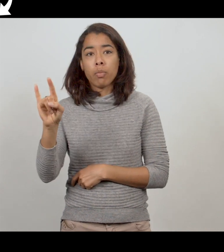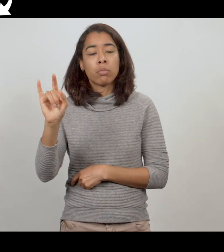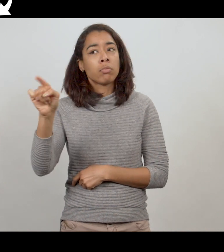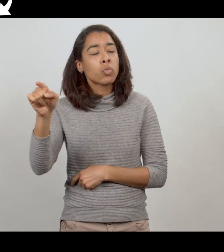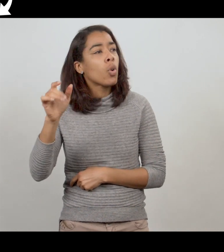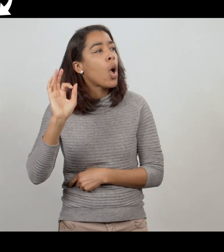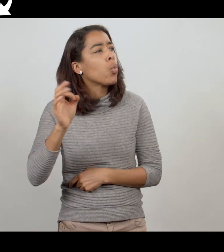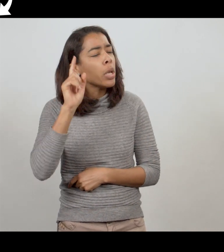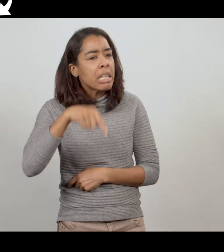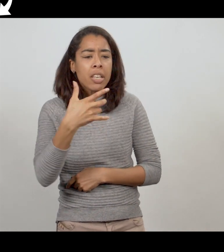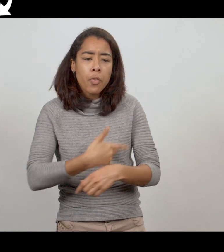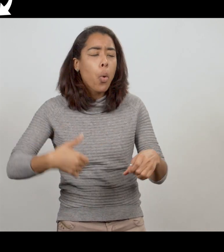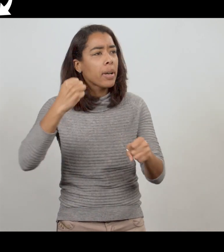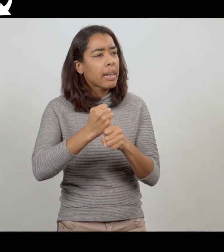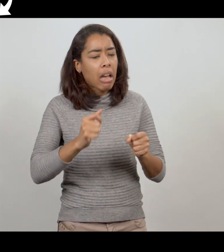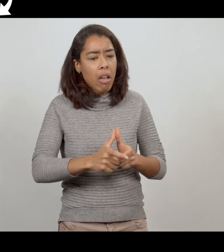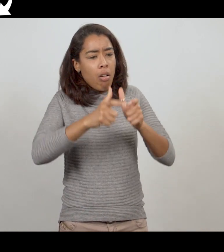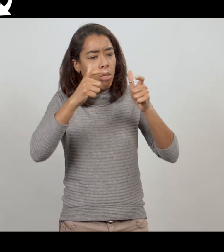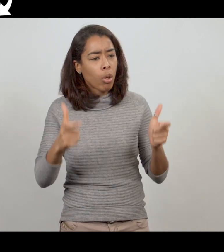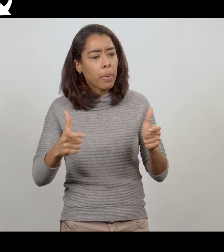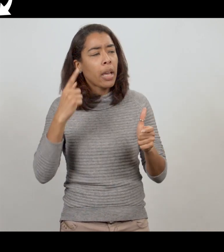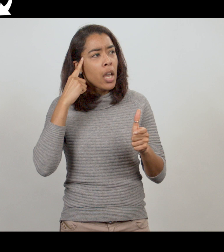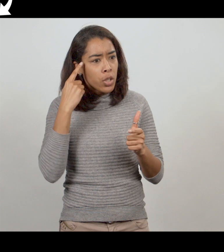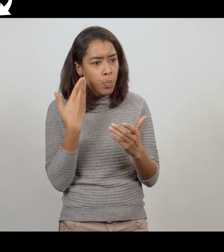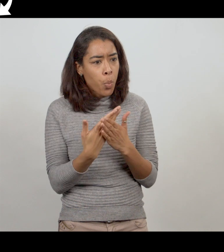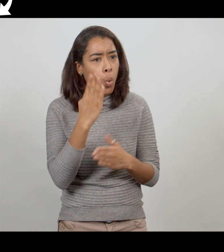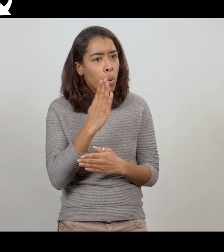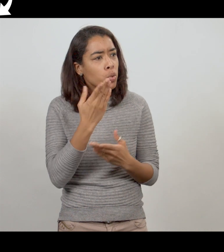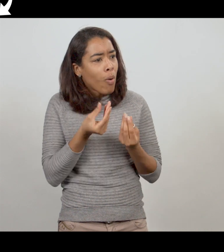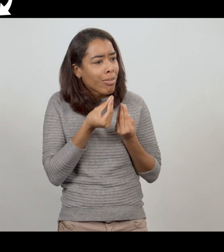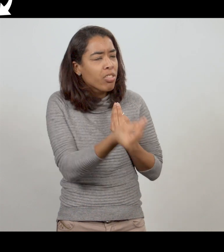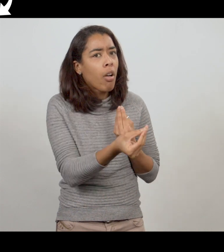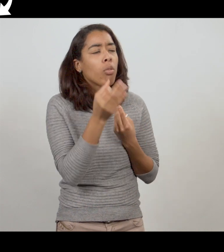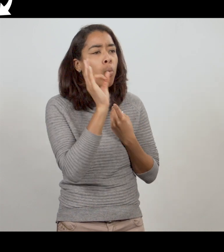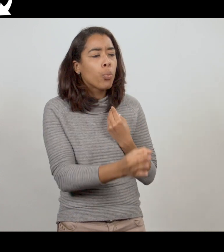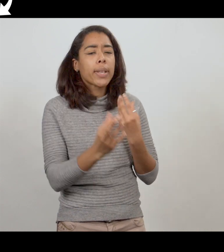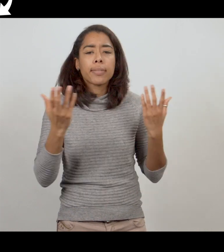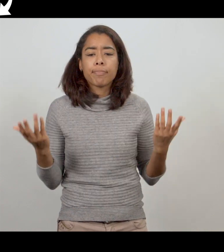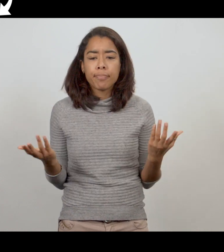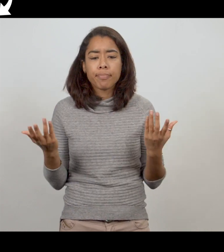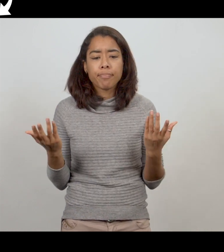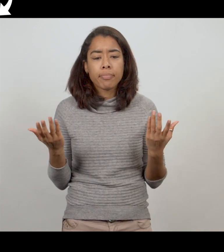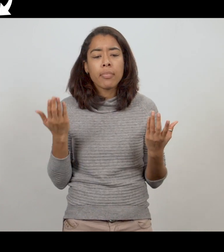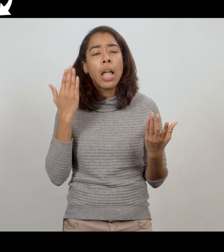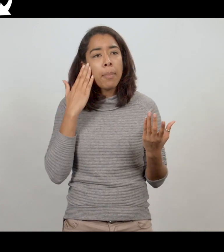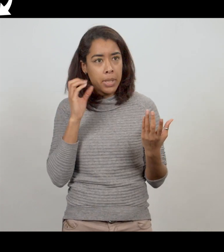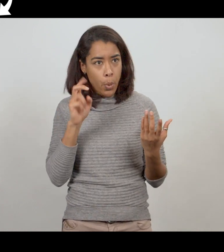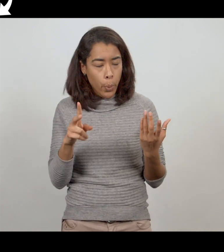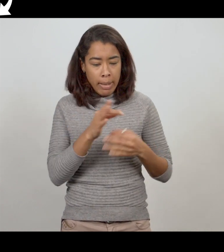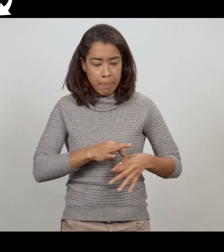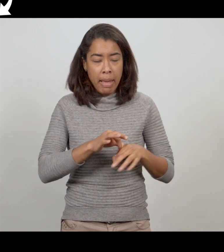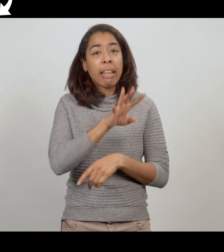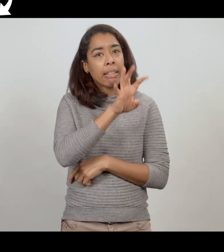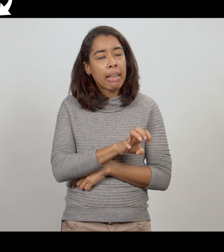faut certainement créer une société pour subvenir à ce besoin. Mais si nous le